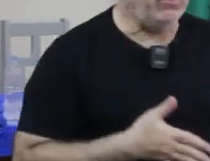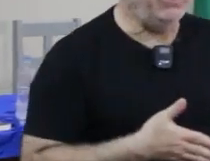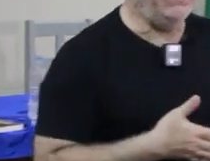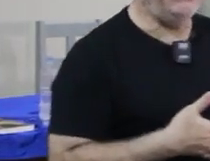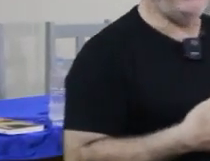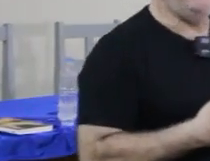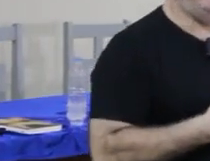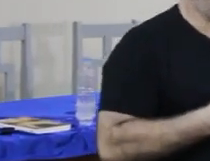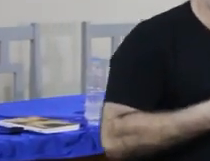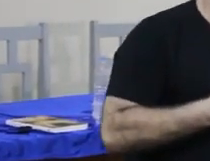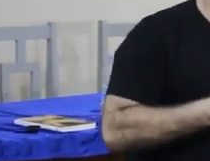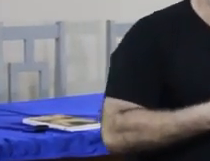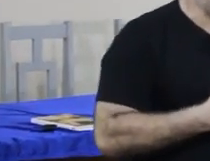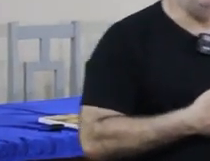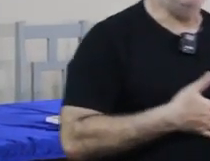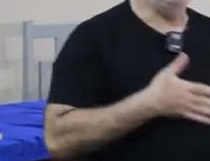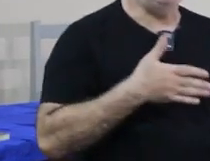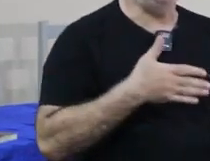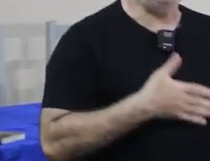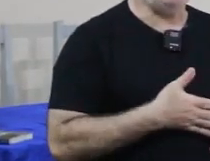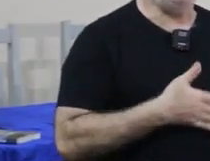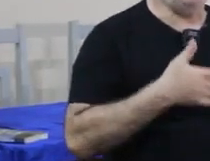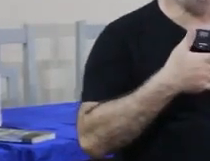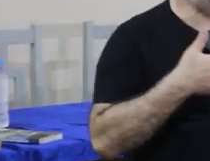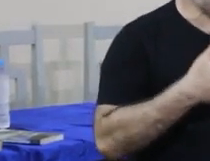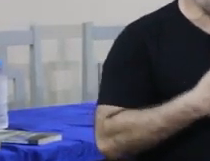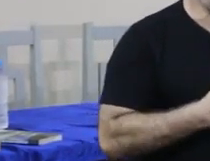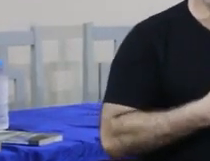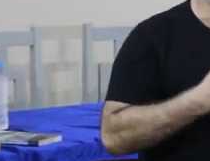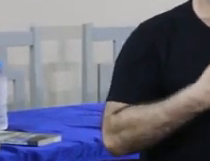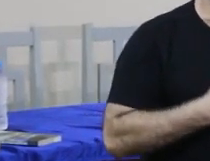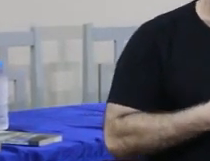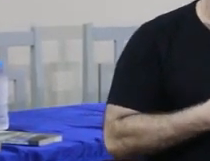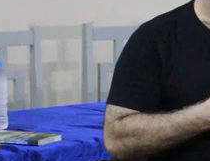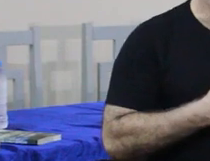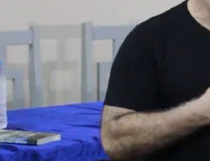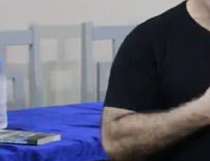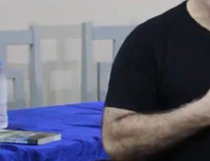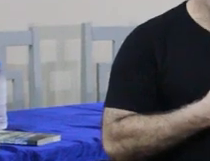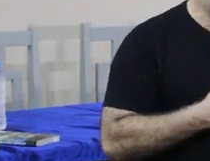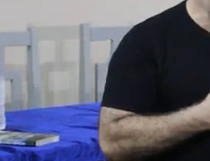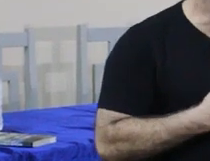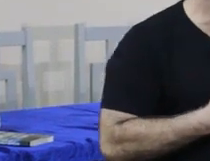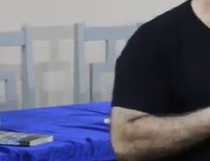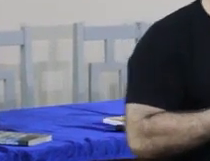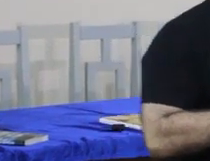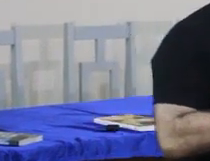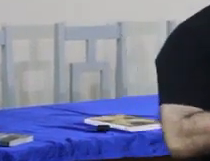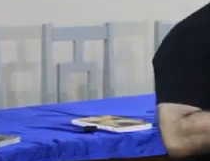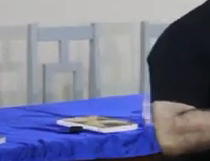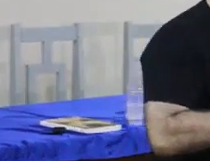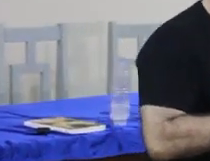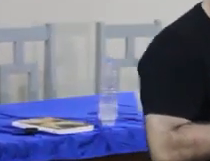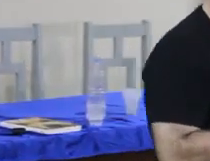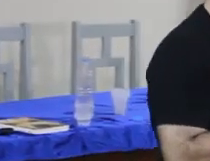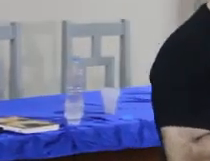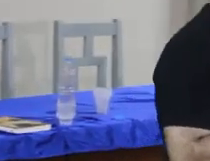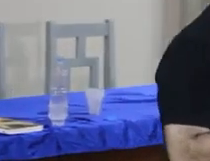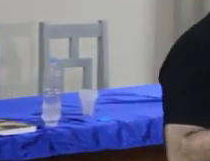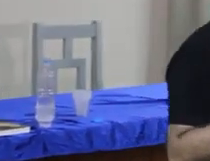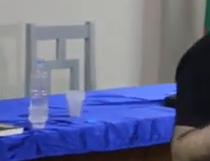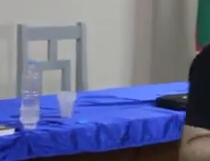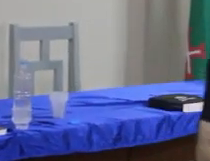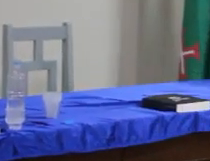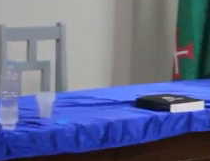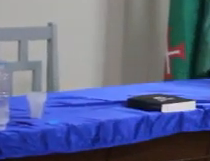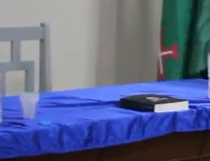único folclorista brasileiro que tem a sua obra no Louvre, simplesmente no Museu do Louvre, um